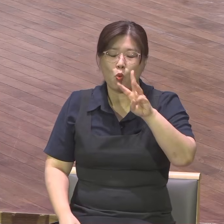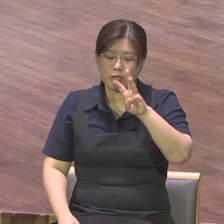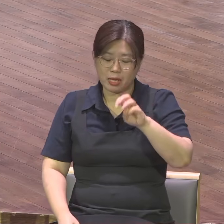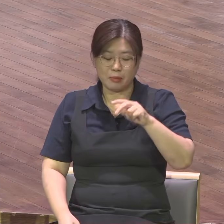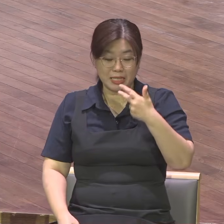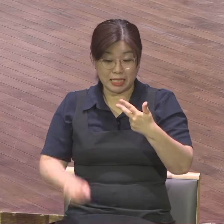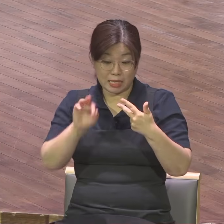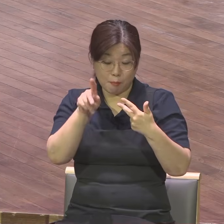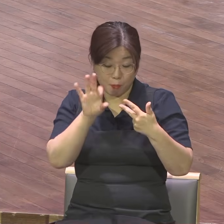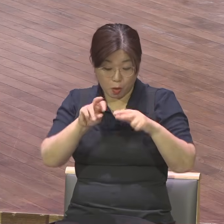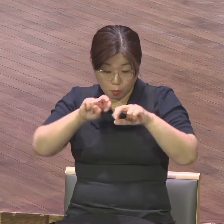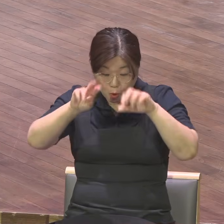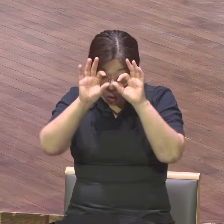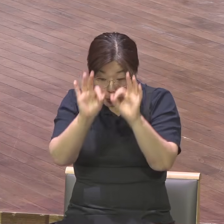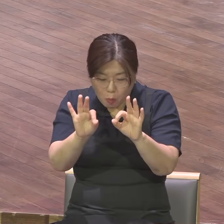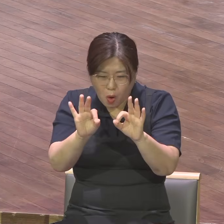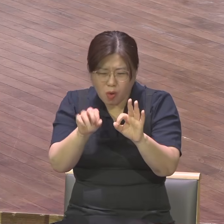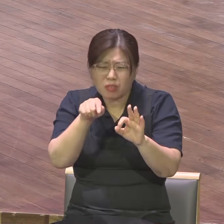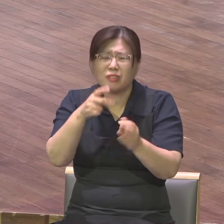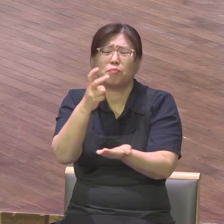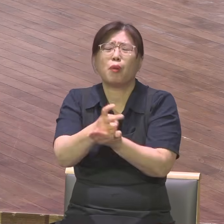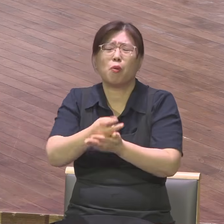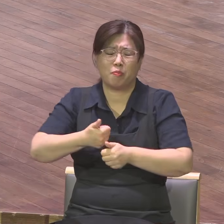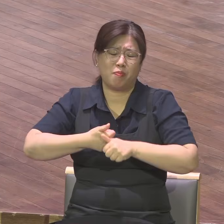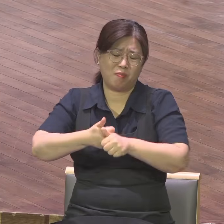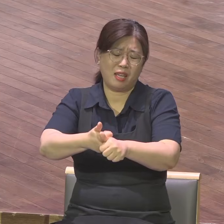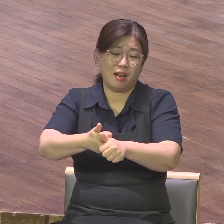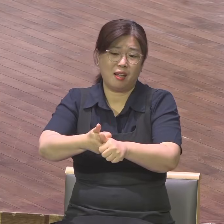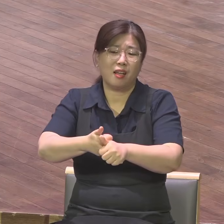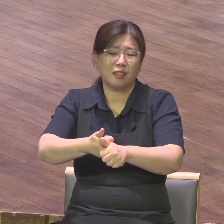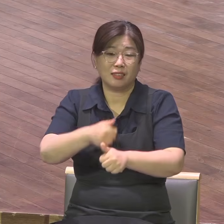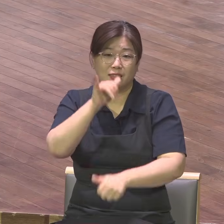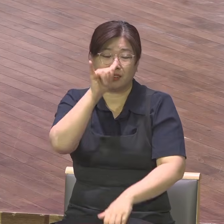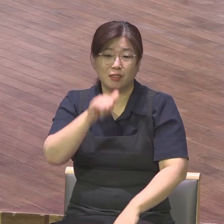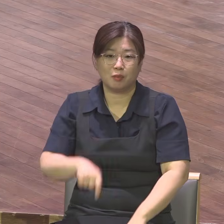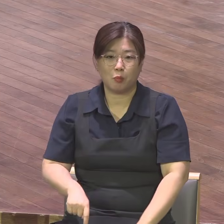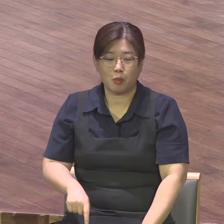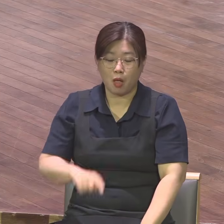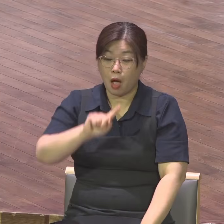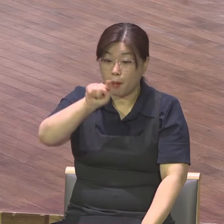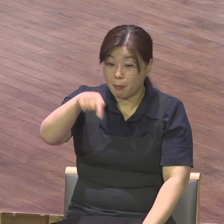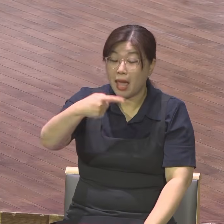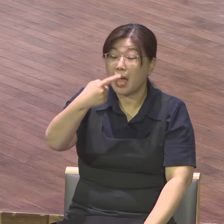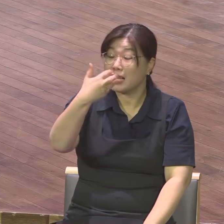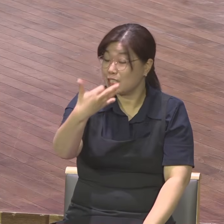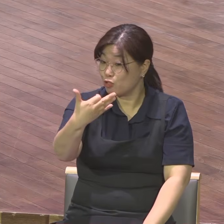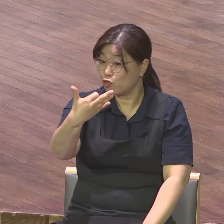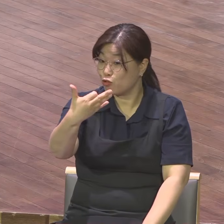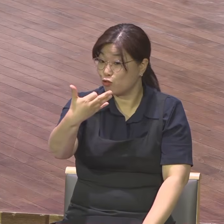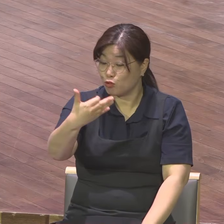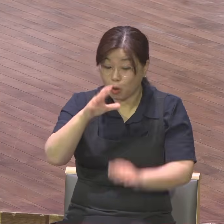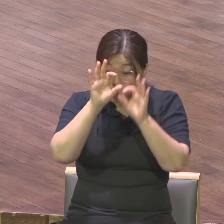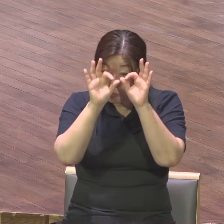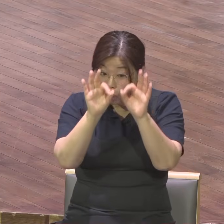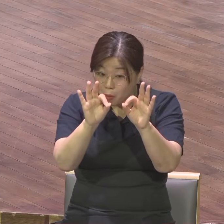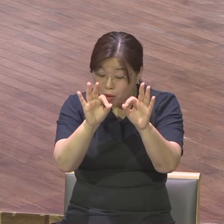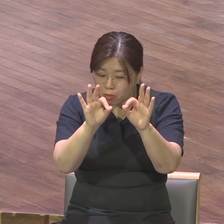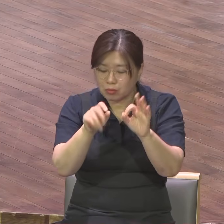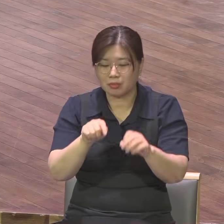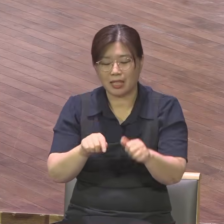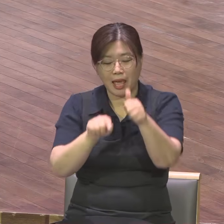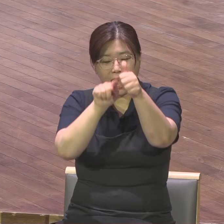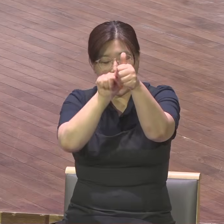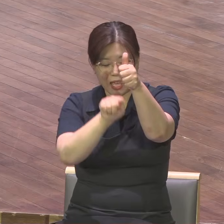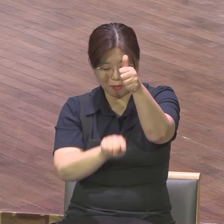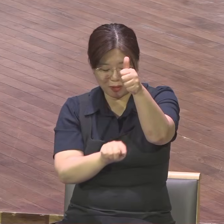기록했습니다. 여러분이 많은 이 묵상을 하고 있는 시편 119편 유명하죠. 시편 119편도 그렇게